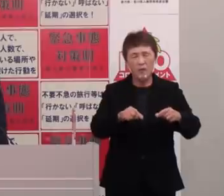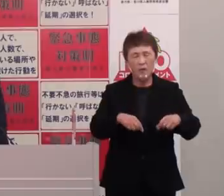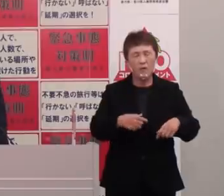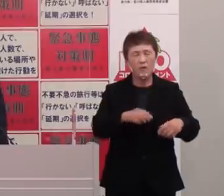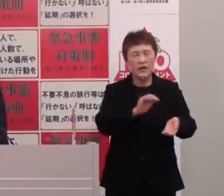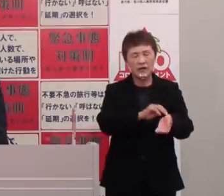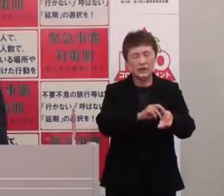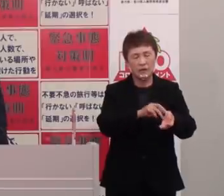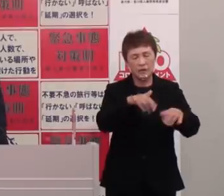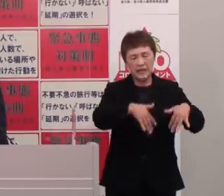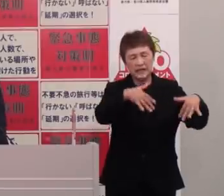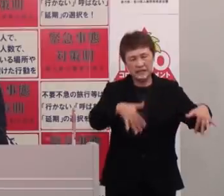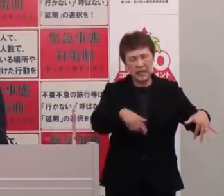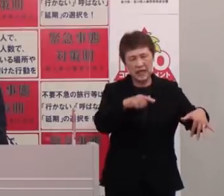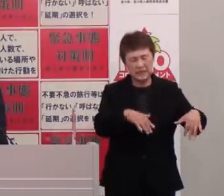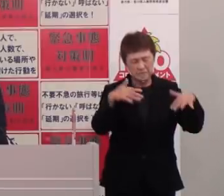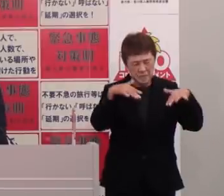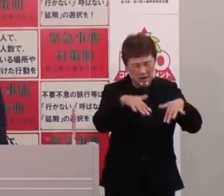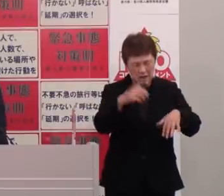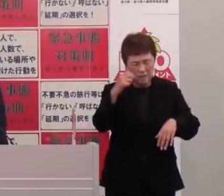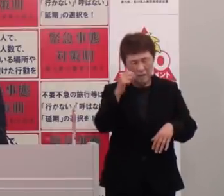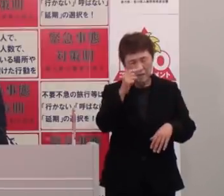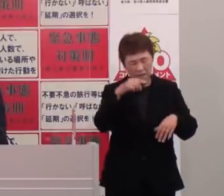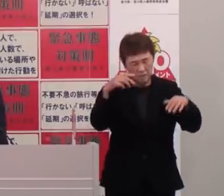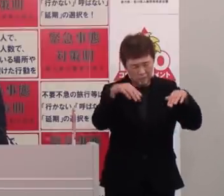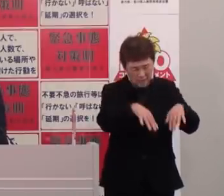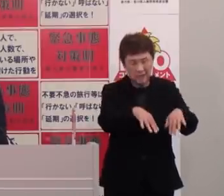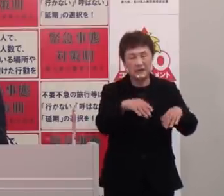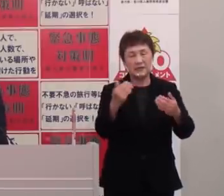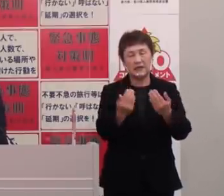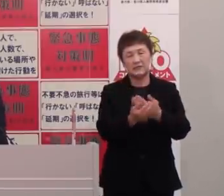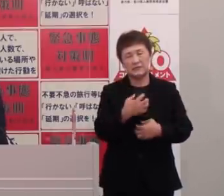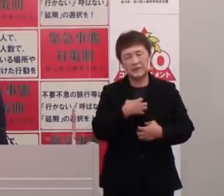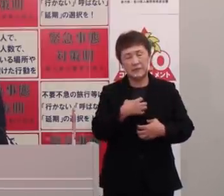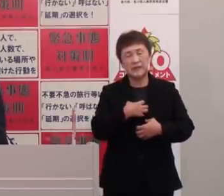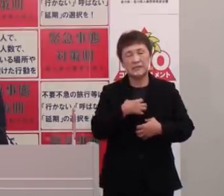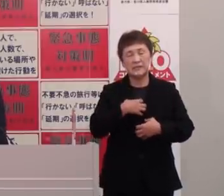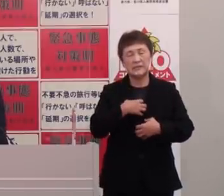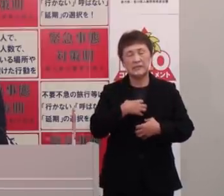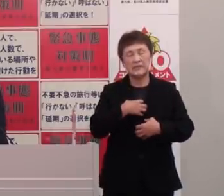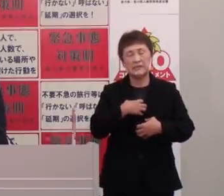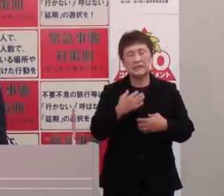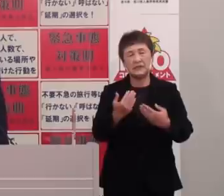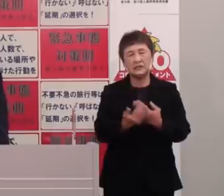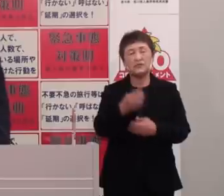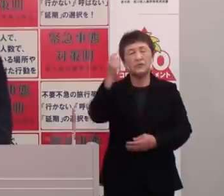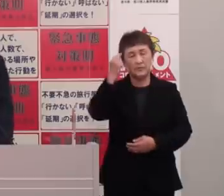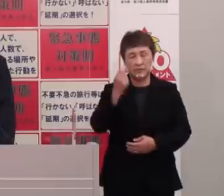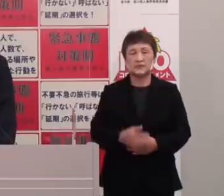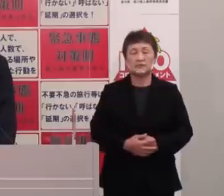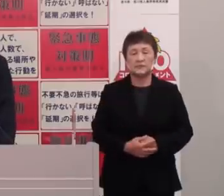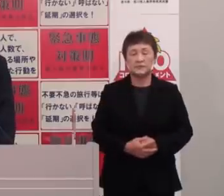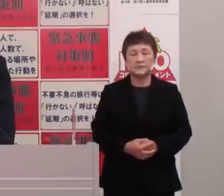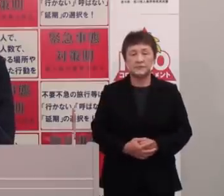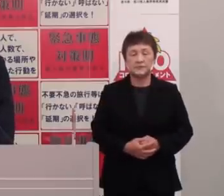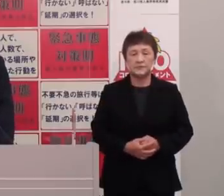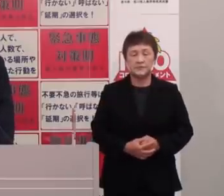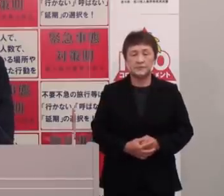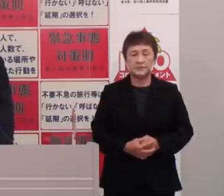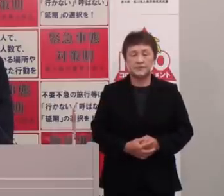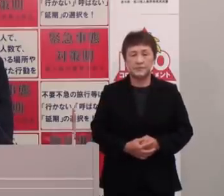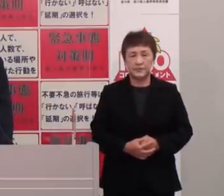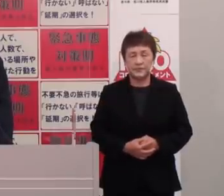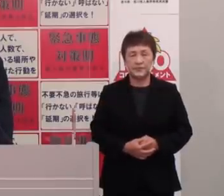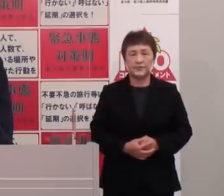な影響が出ることが危惧される状況になっていると、なったと理解